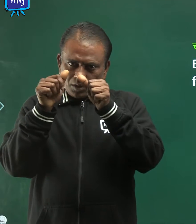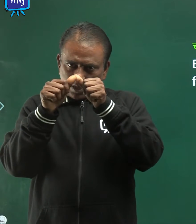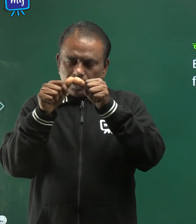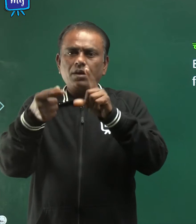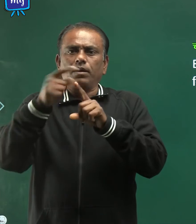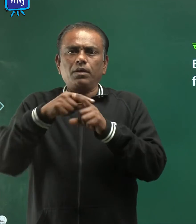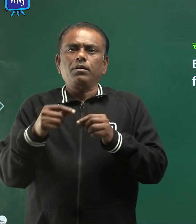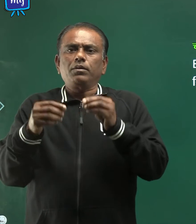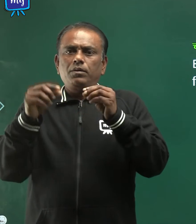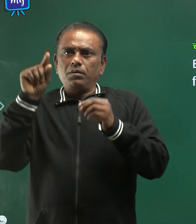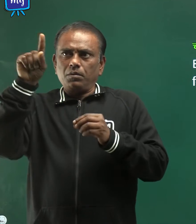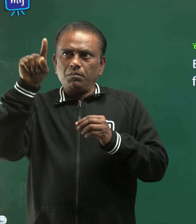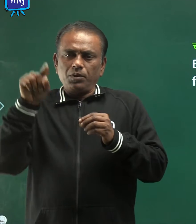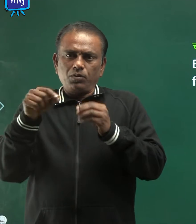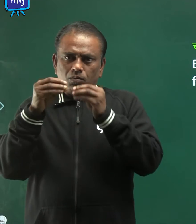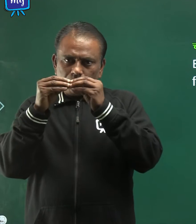बिंदु B से